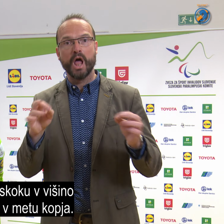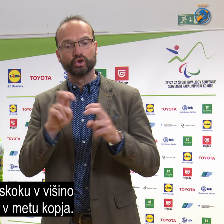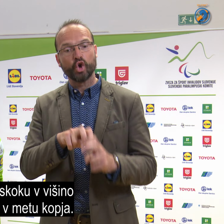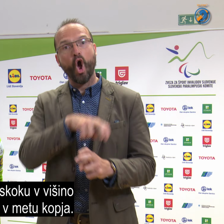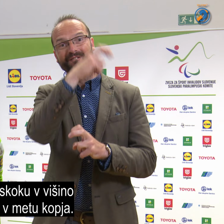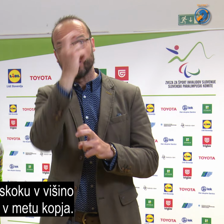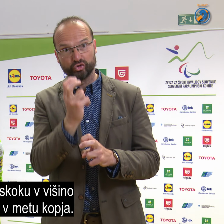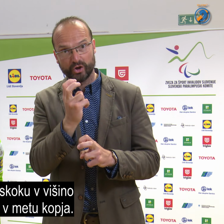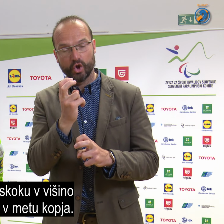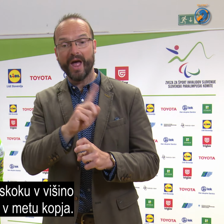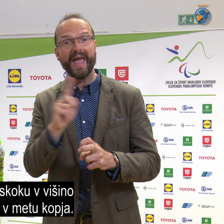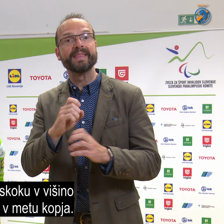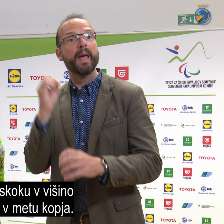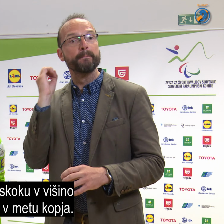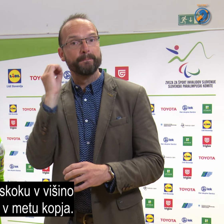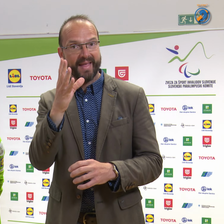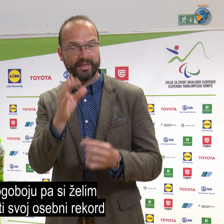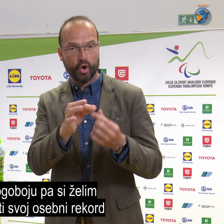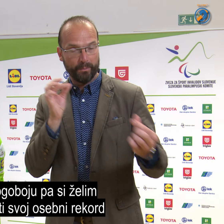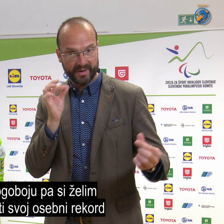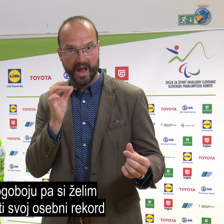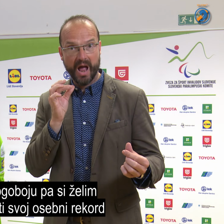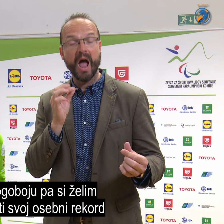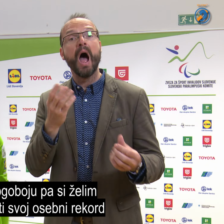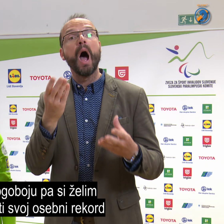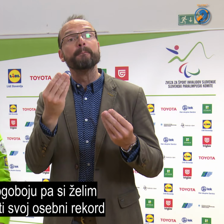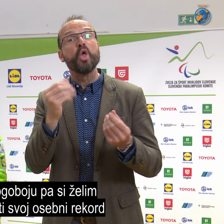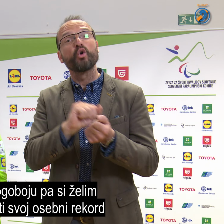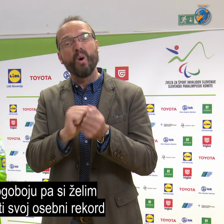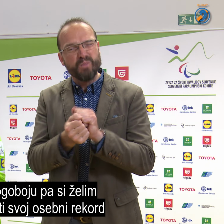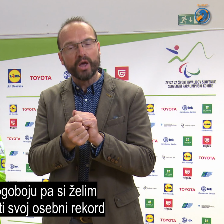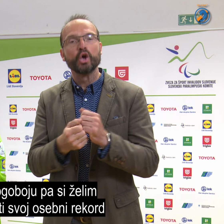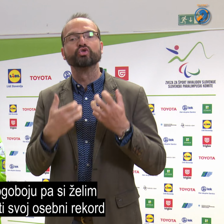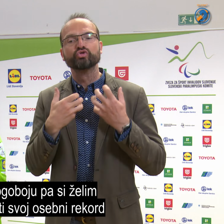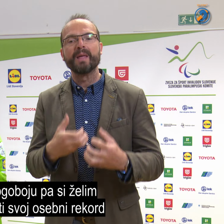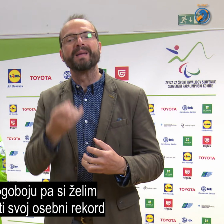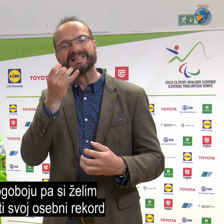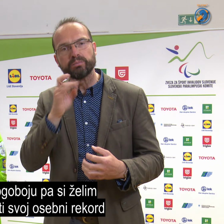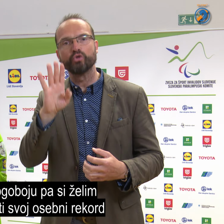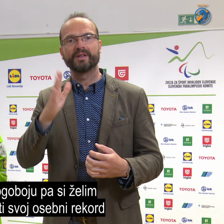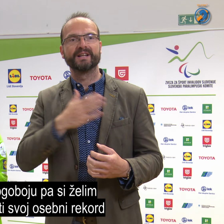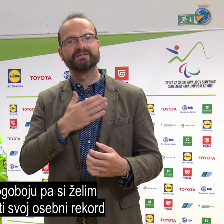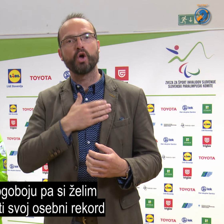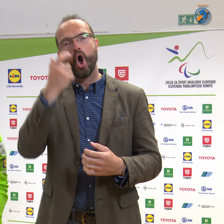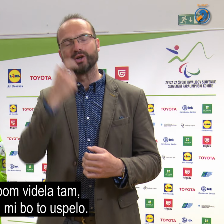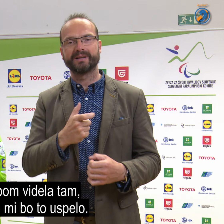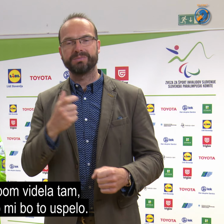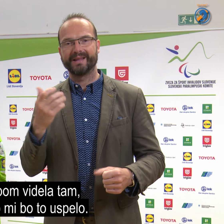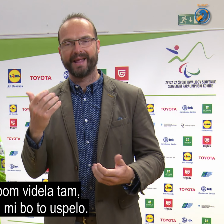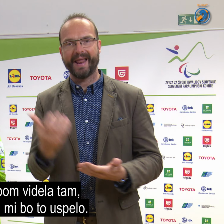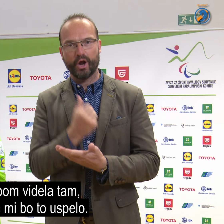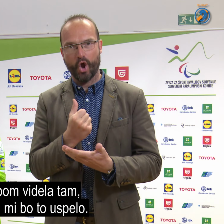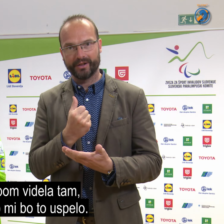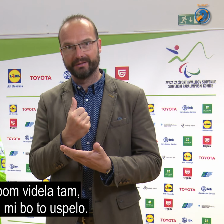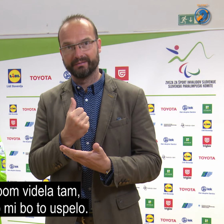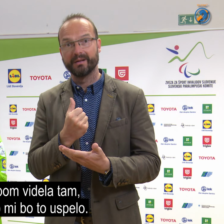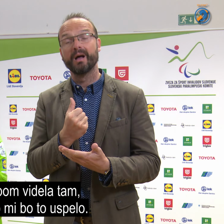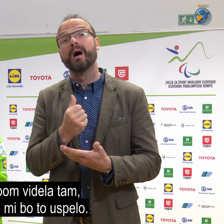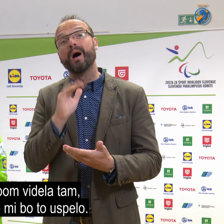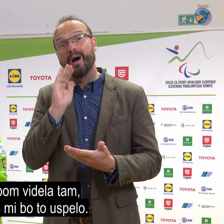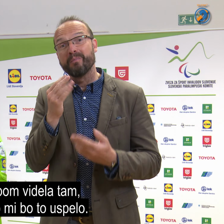višino in v metu kopja. V mnogoboju pa si želim izboljšati svoj osebni rekord in